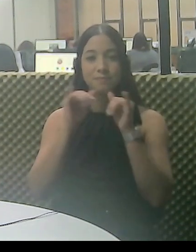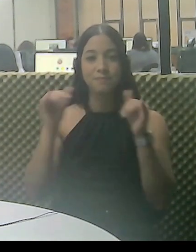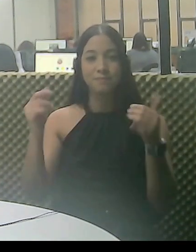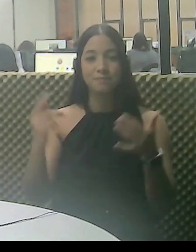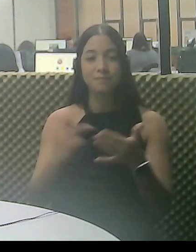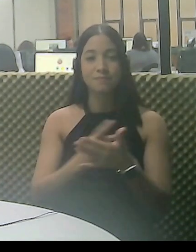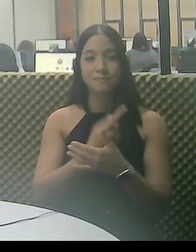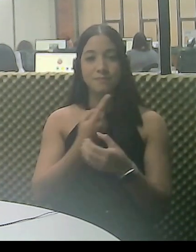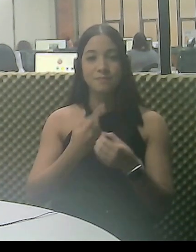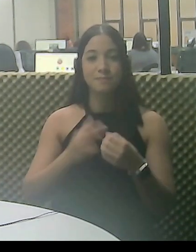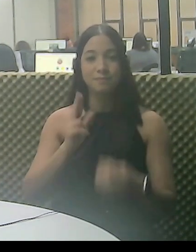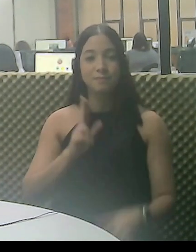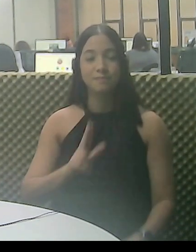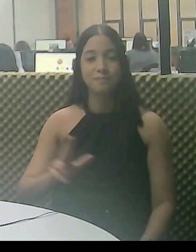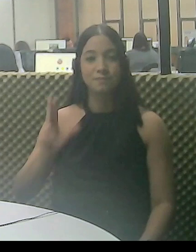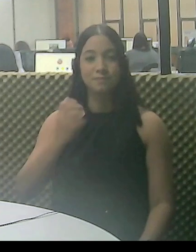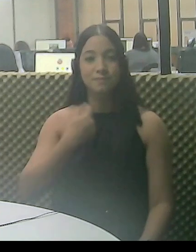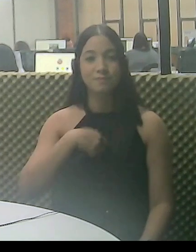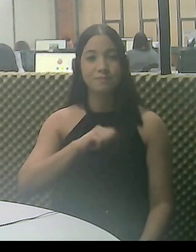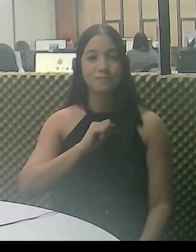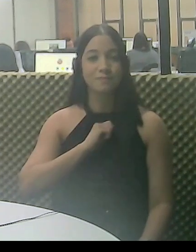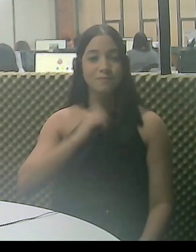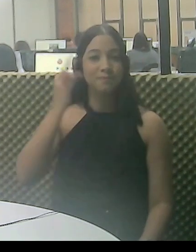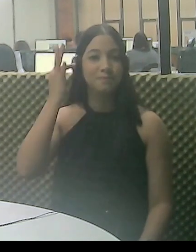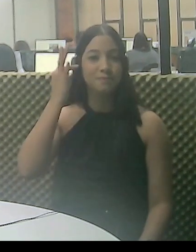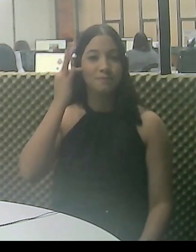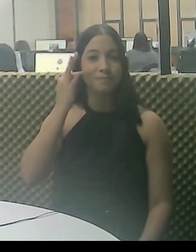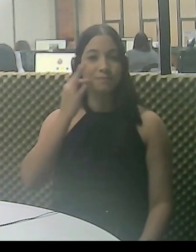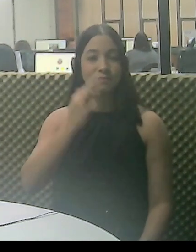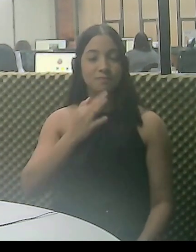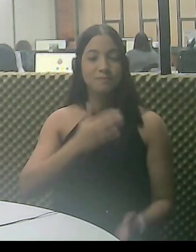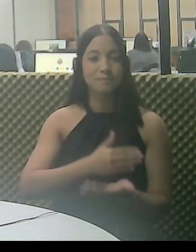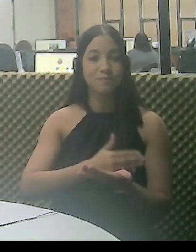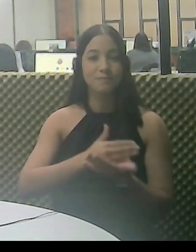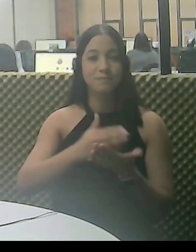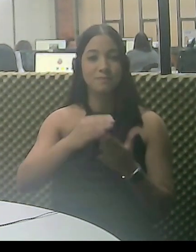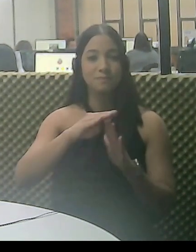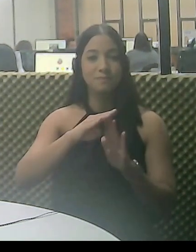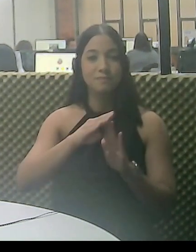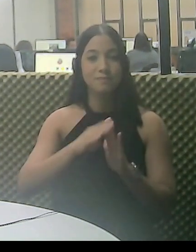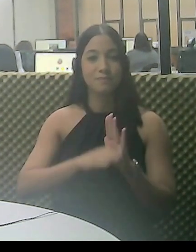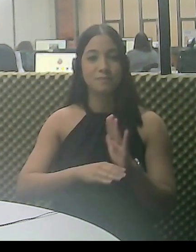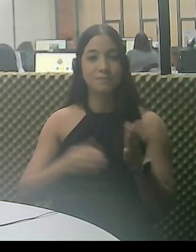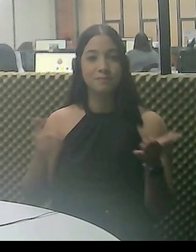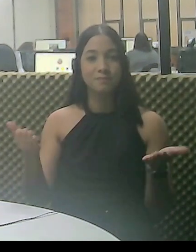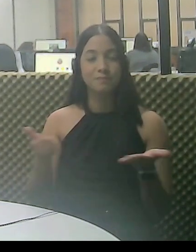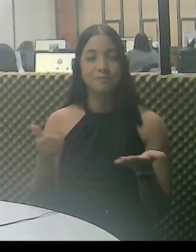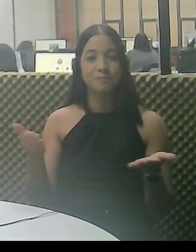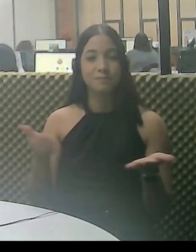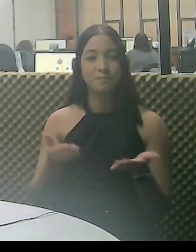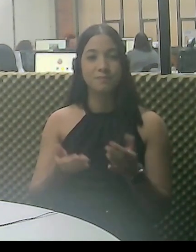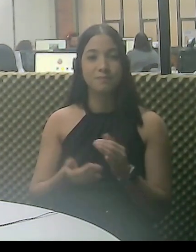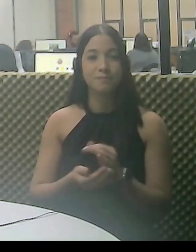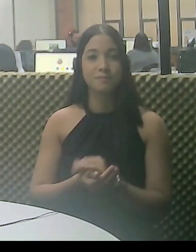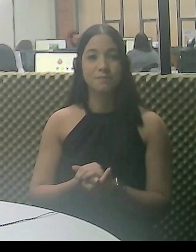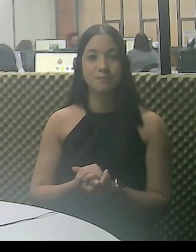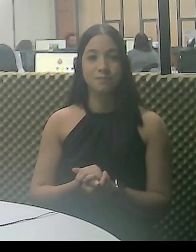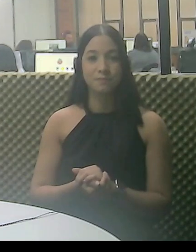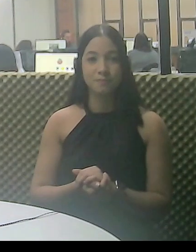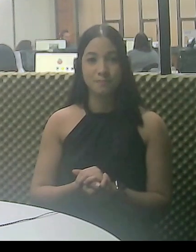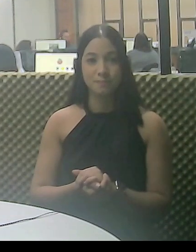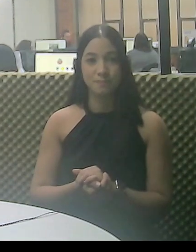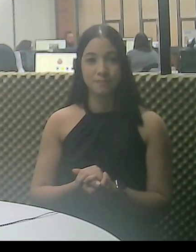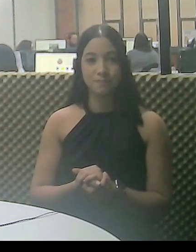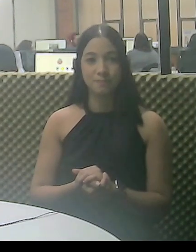que de fato acontece em Uberlândia. Eu sou o Fernando Cássio e começamos com os destaques da edição de hoje.